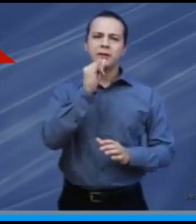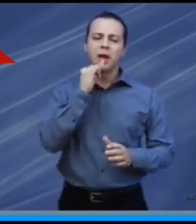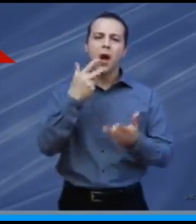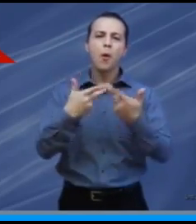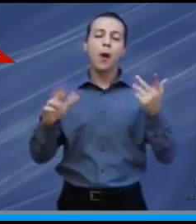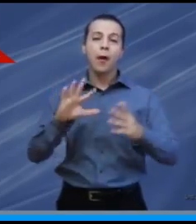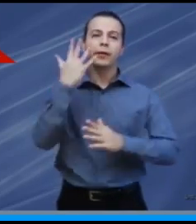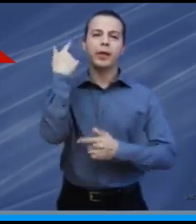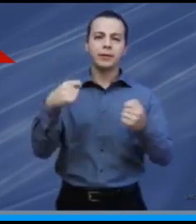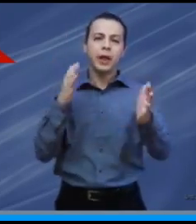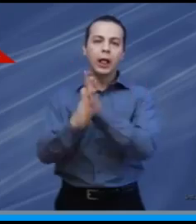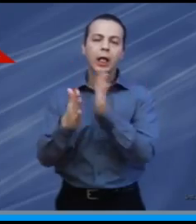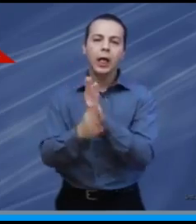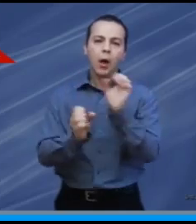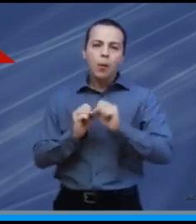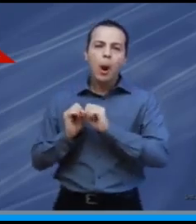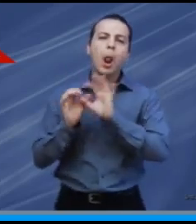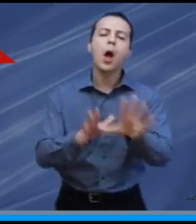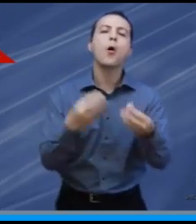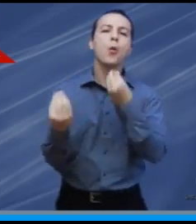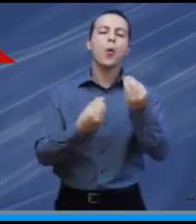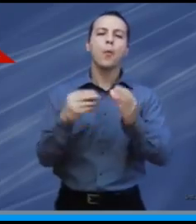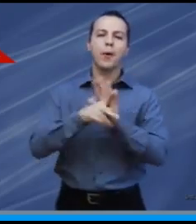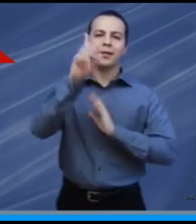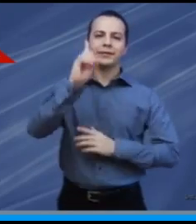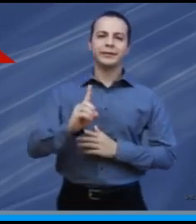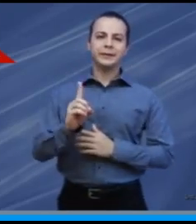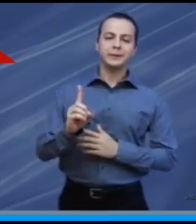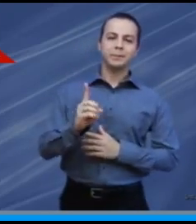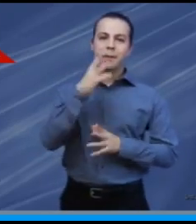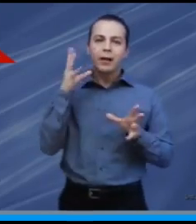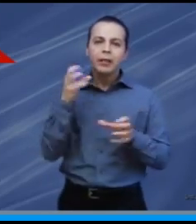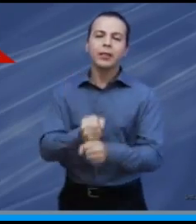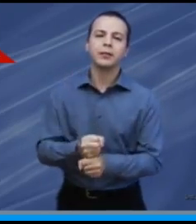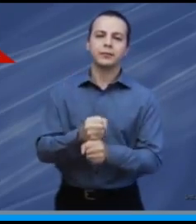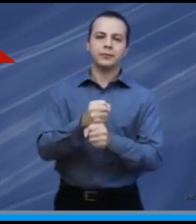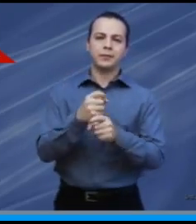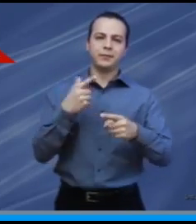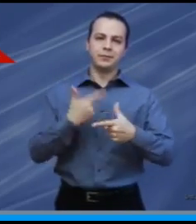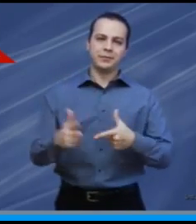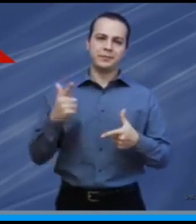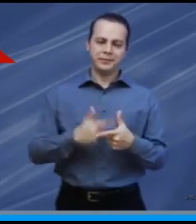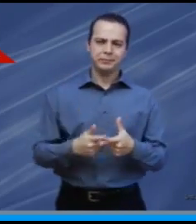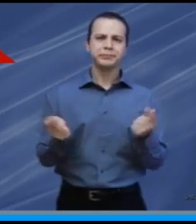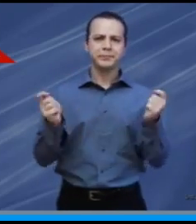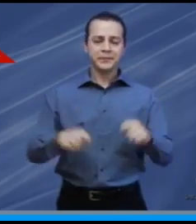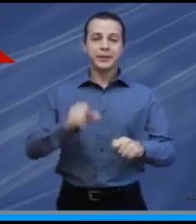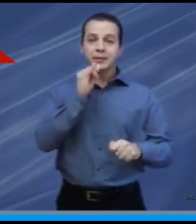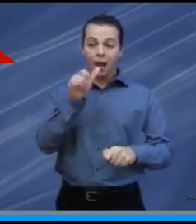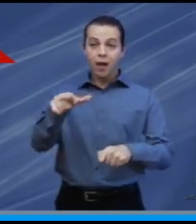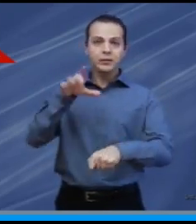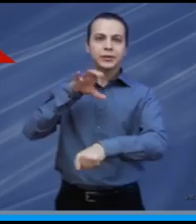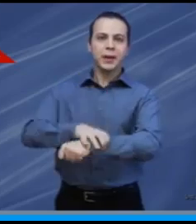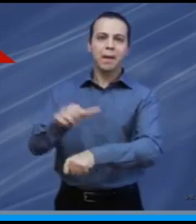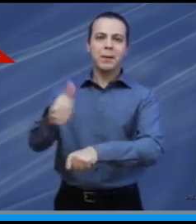evacuar pessoas com deficiência de um local como esse, junto com as demais pessoas, numa situação de